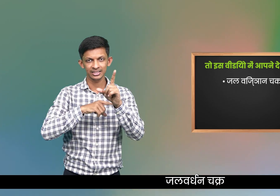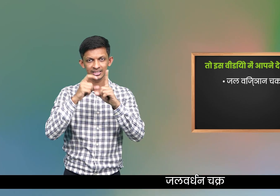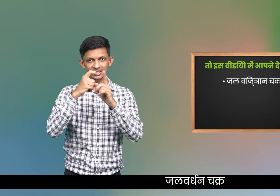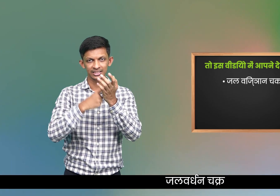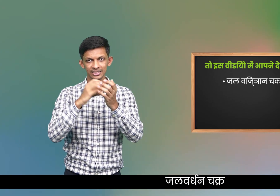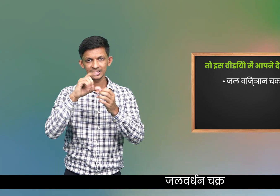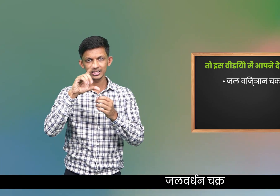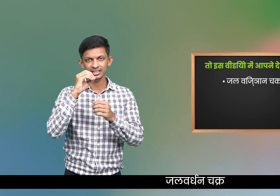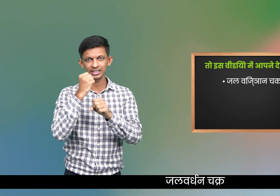जलवर्धन चक्र,